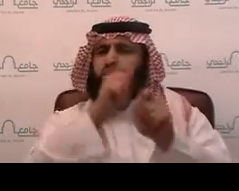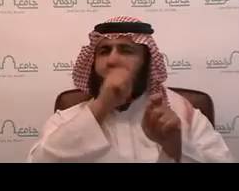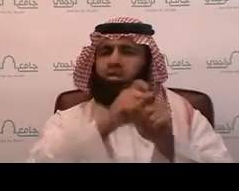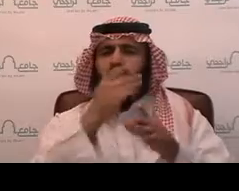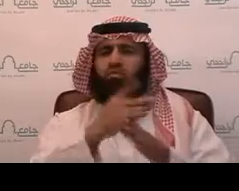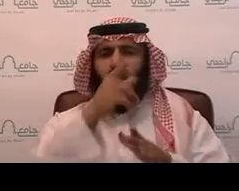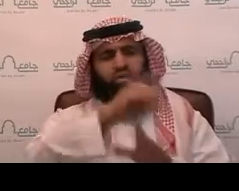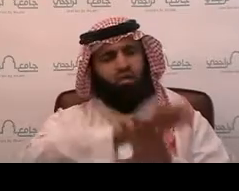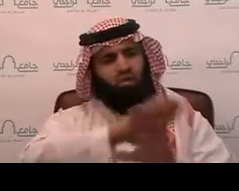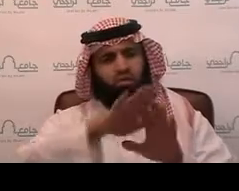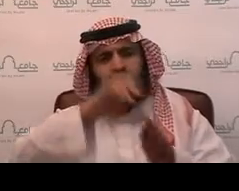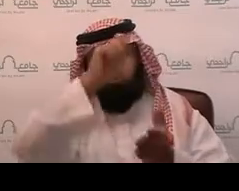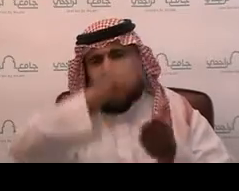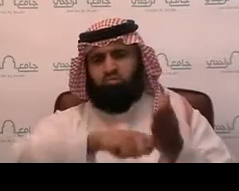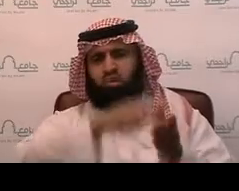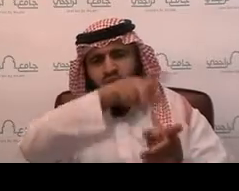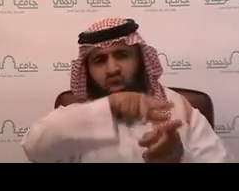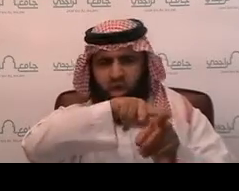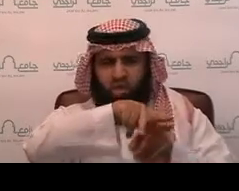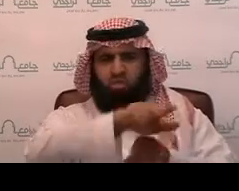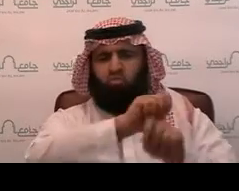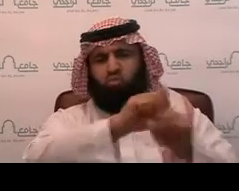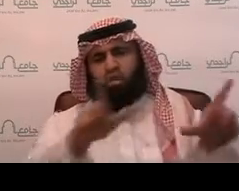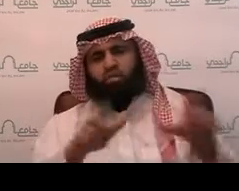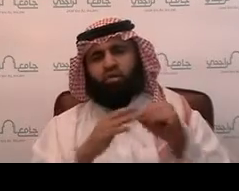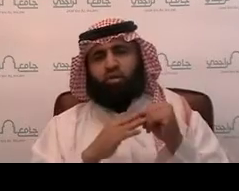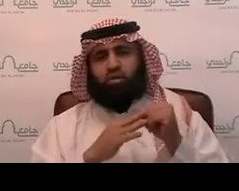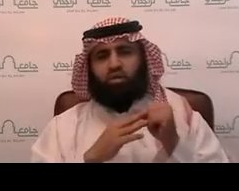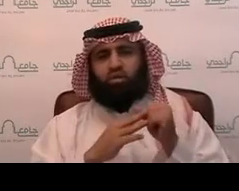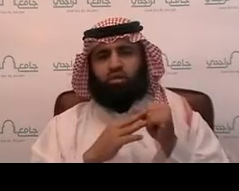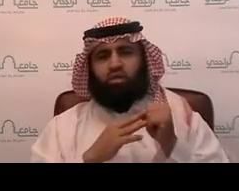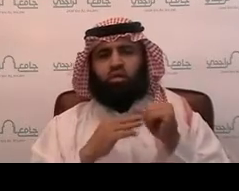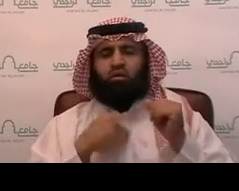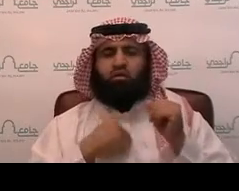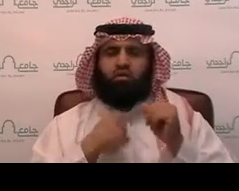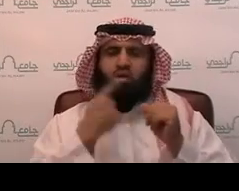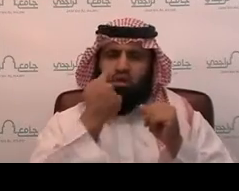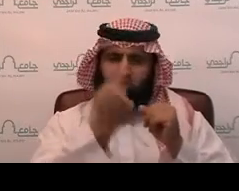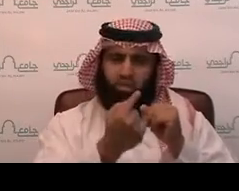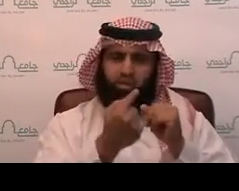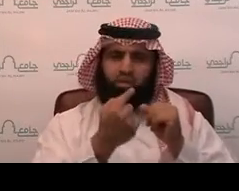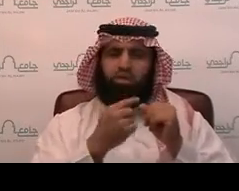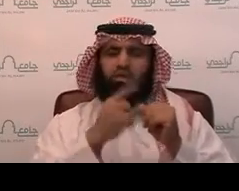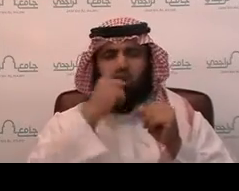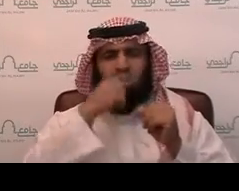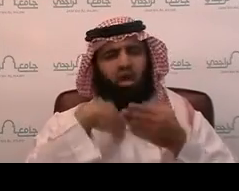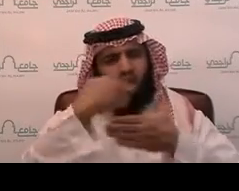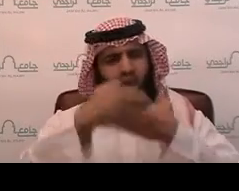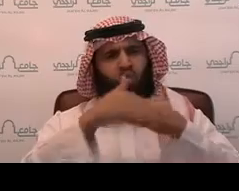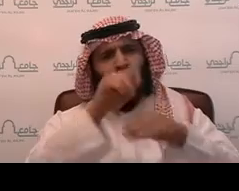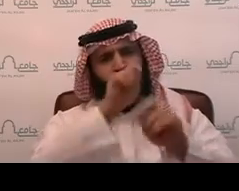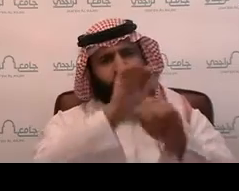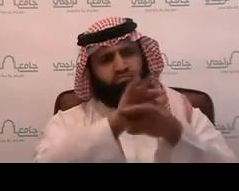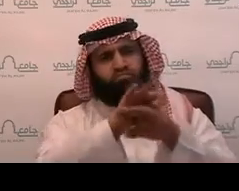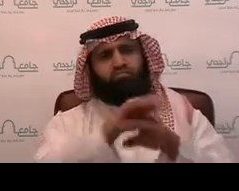أو معذبهم عذابا شديدا، قالوا معذرة إلى ربكم ولعلهم يتقون. فلما نسوا